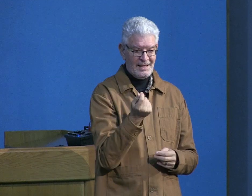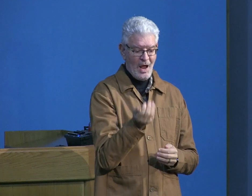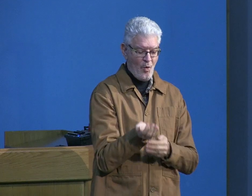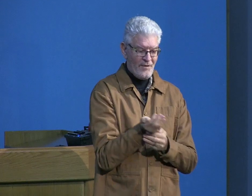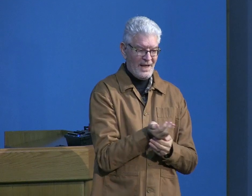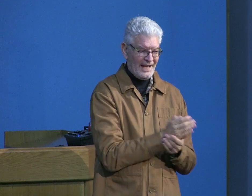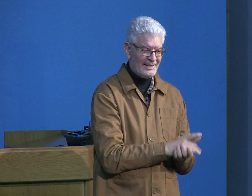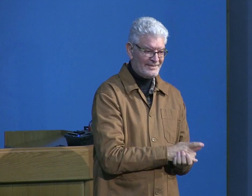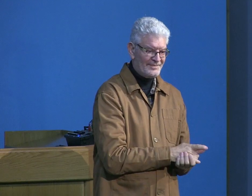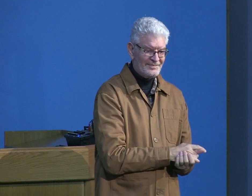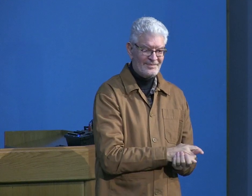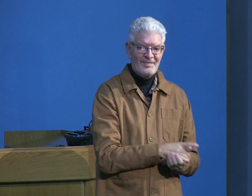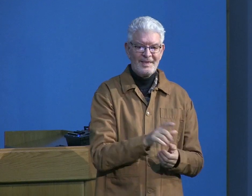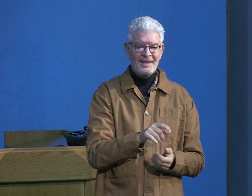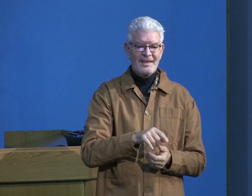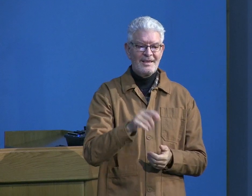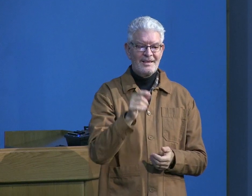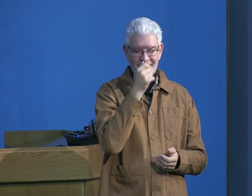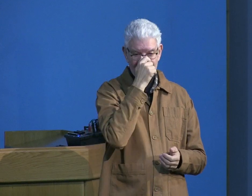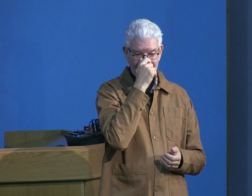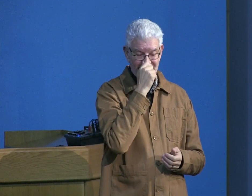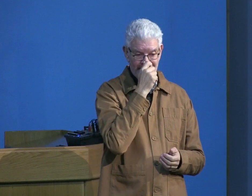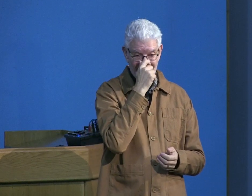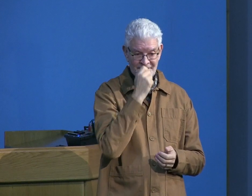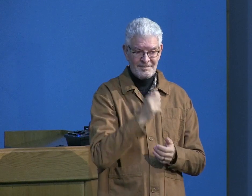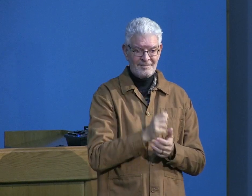opstaan, maar laat ons eers die offerande doen.